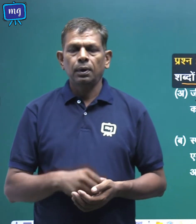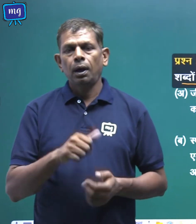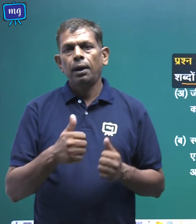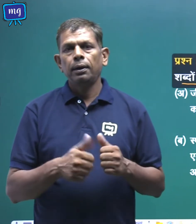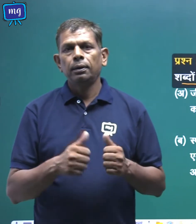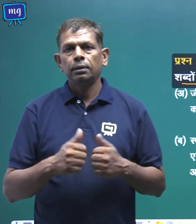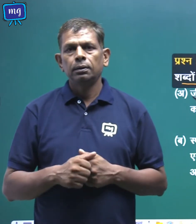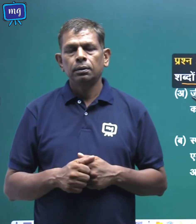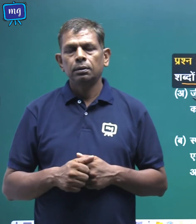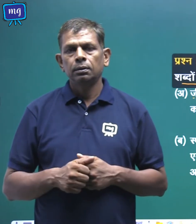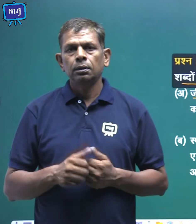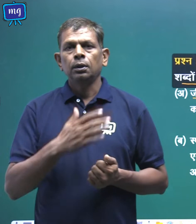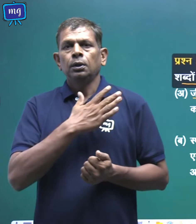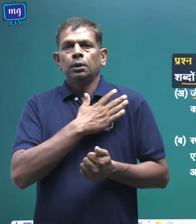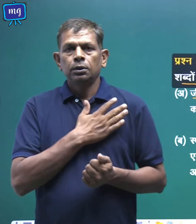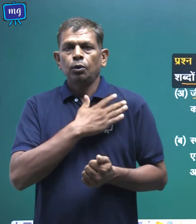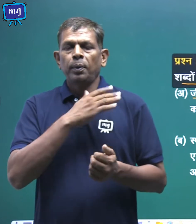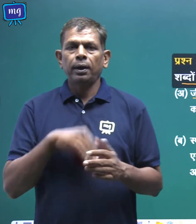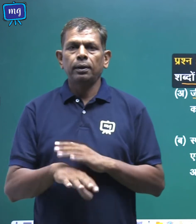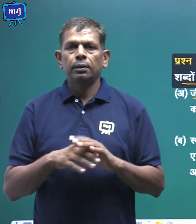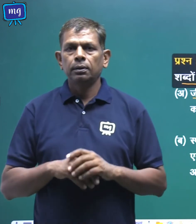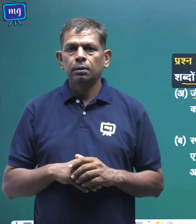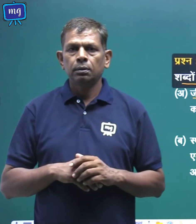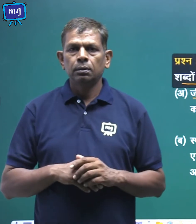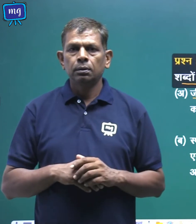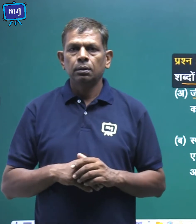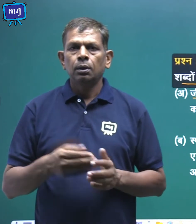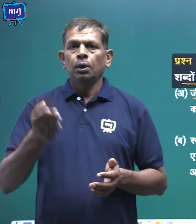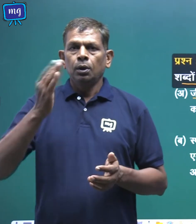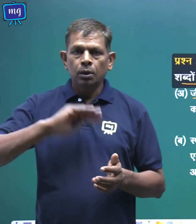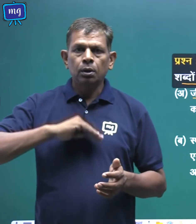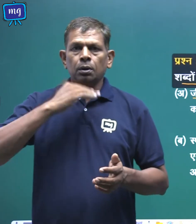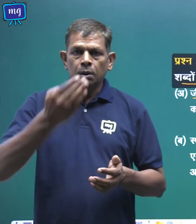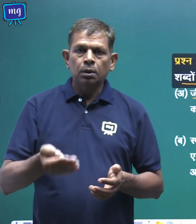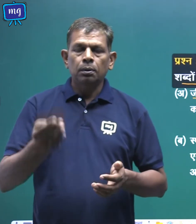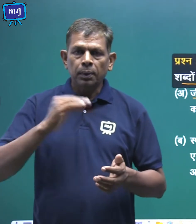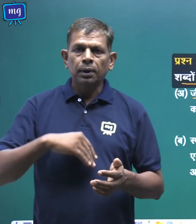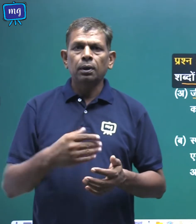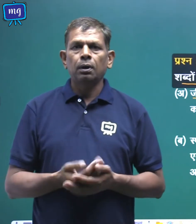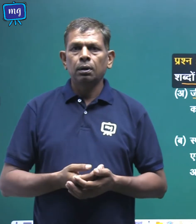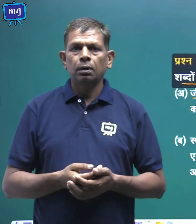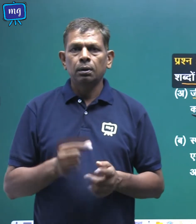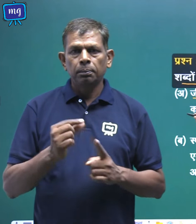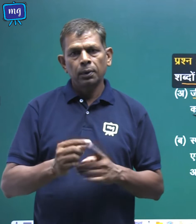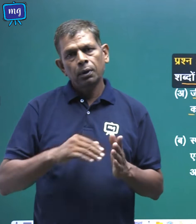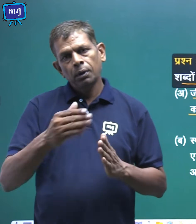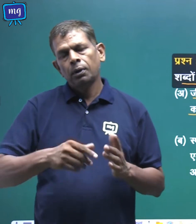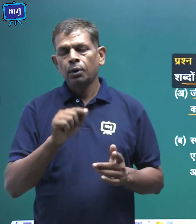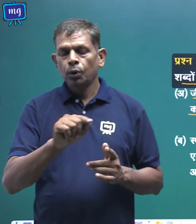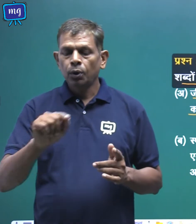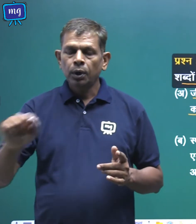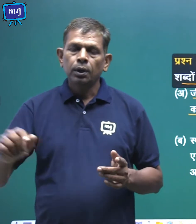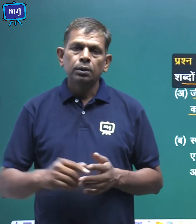अ, जीवों में सांस लेने की प्रक्रिया को